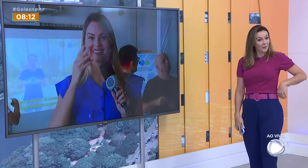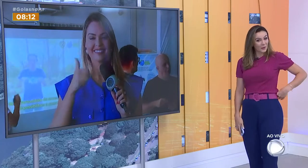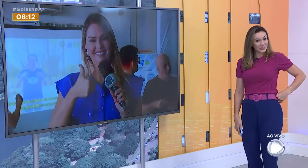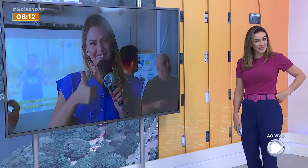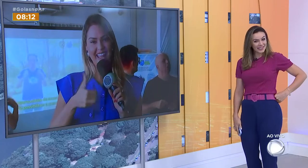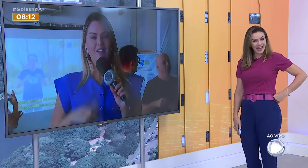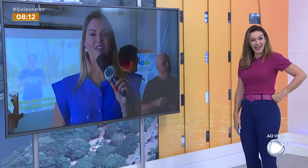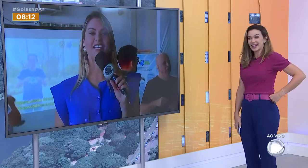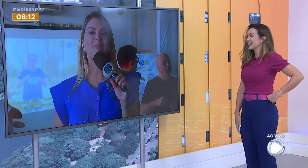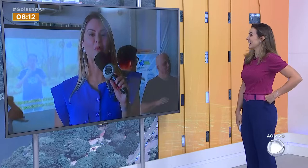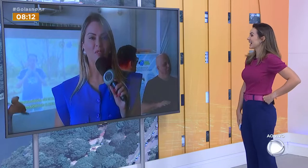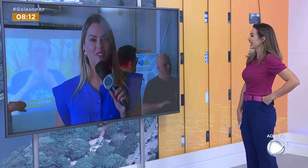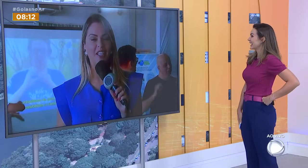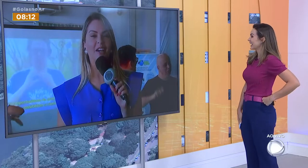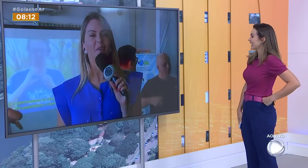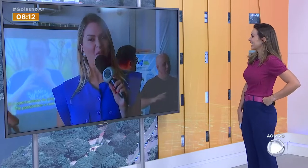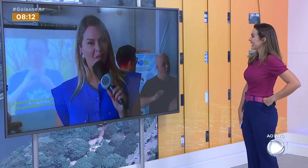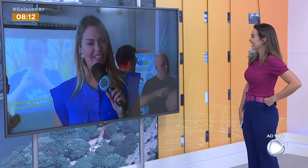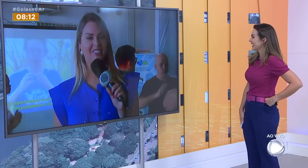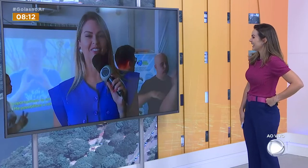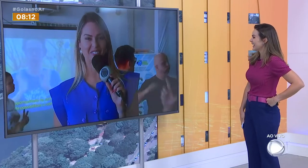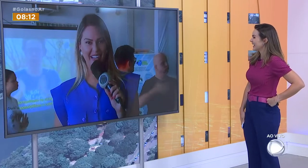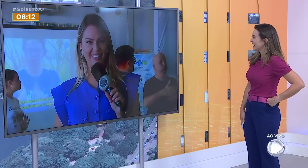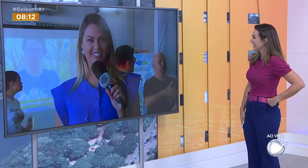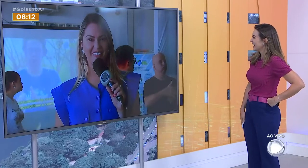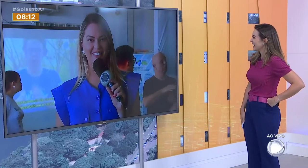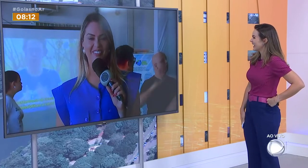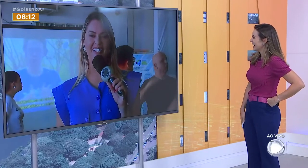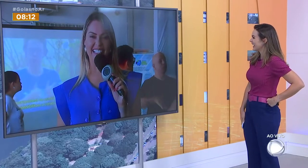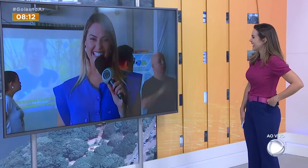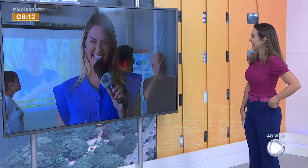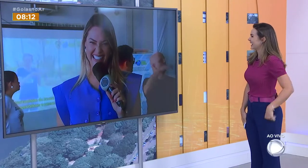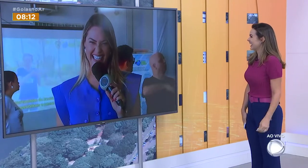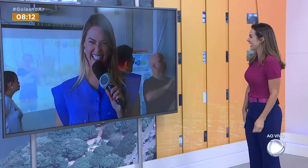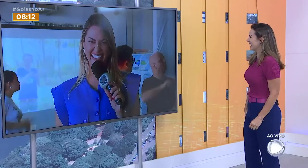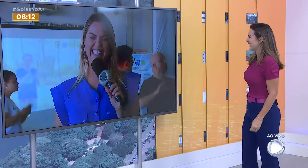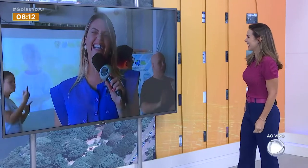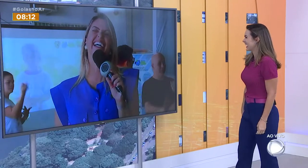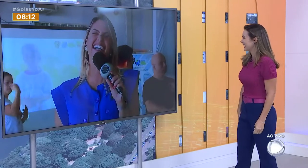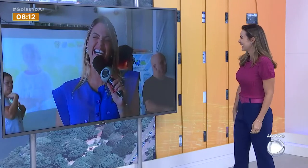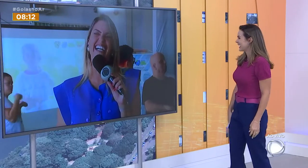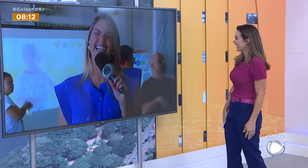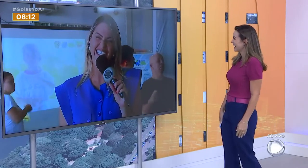Ó o bom dia, Déu! Falei bom dia, oi, tudo bem, Manu? Falei desse jeito.